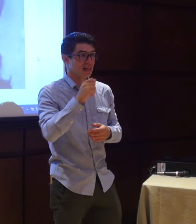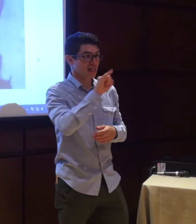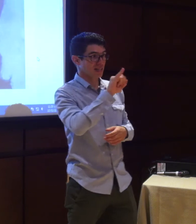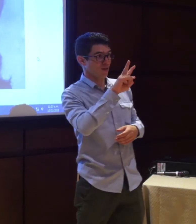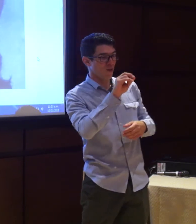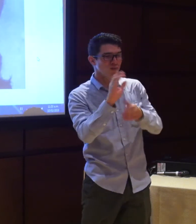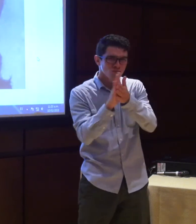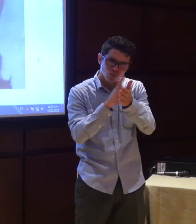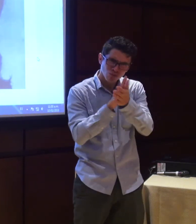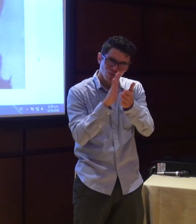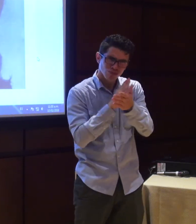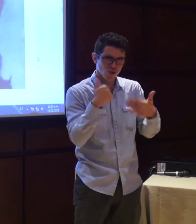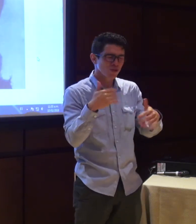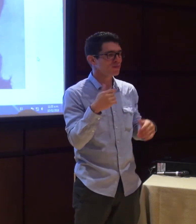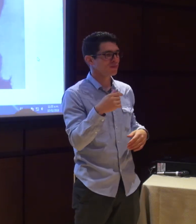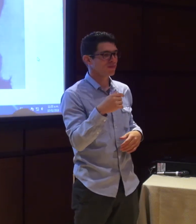estrategia de enamorarlas.